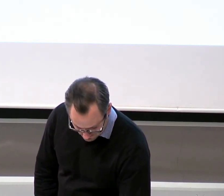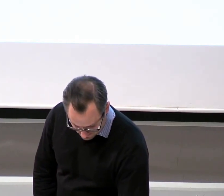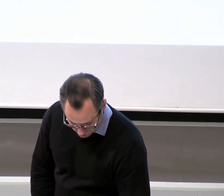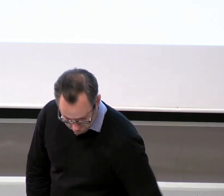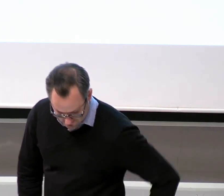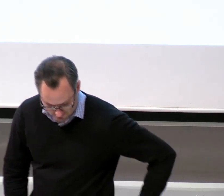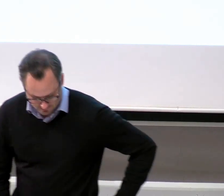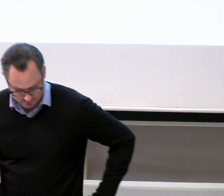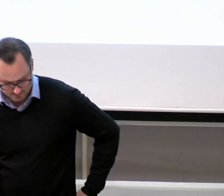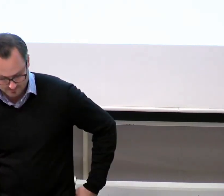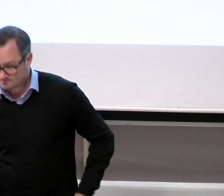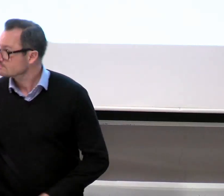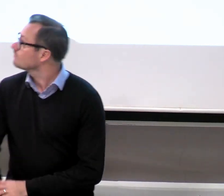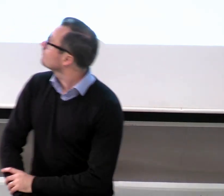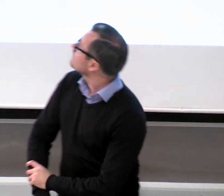Och man integrerar döva elever bland andra barn.